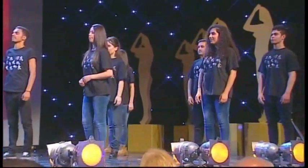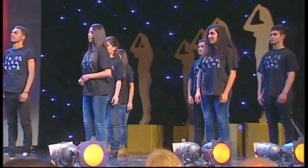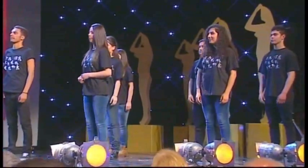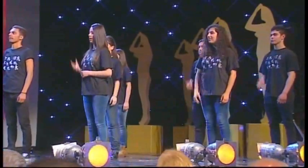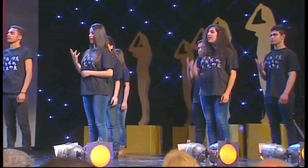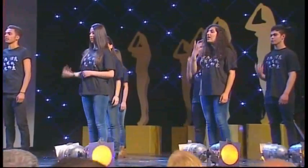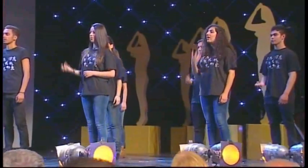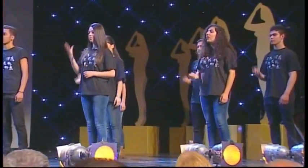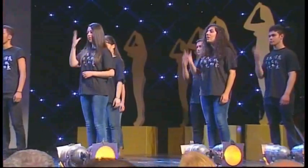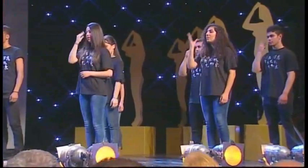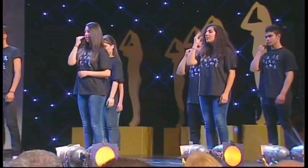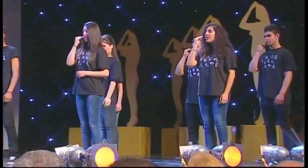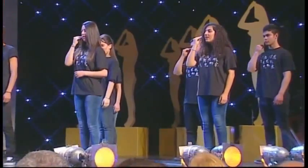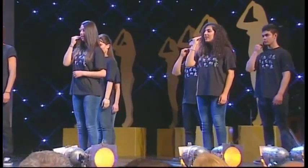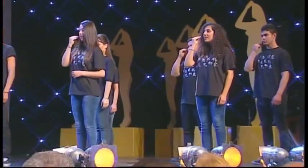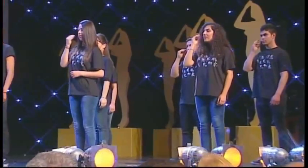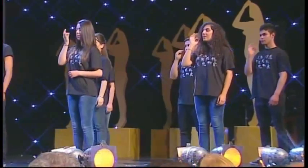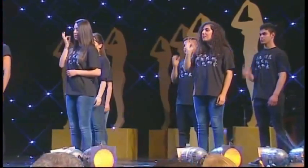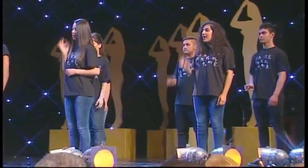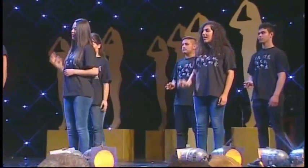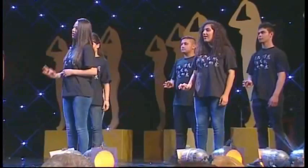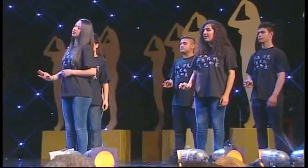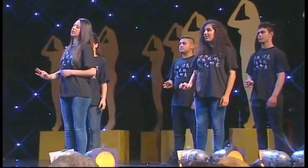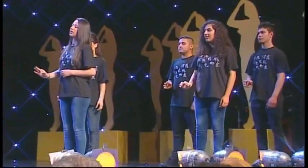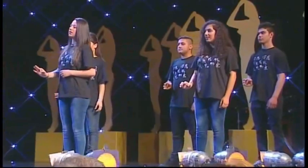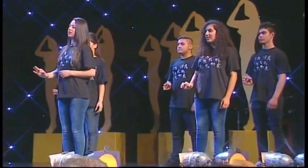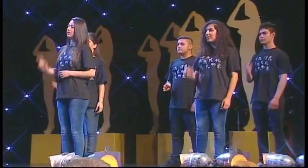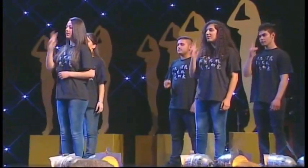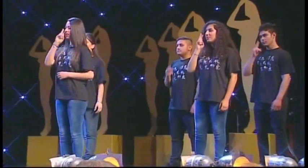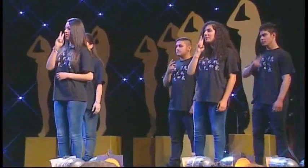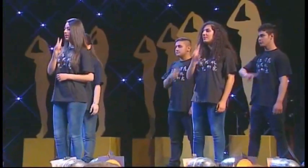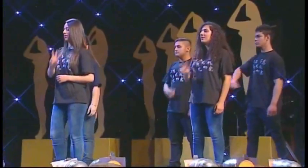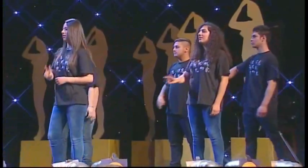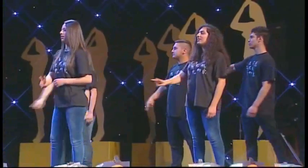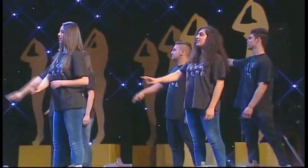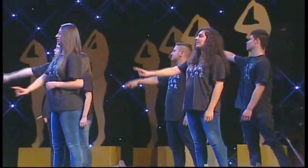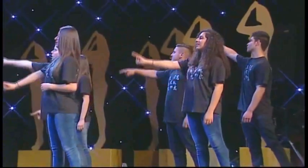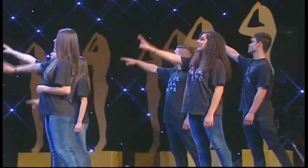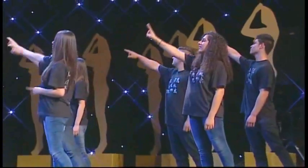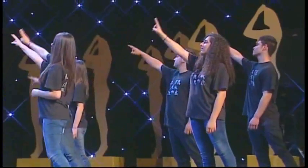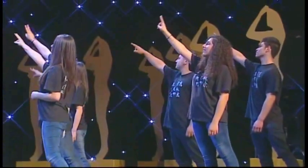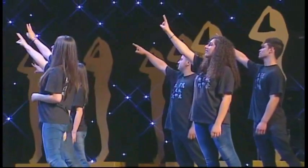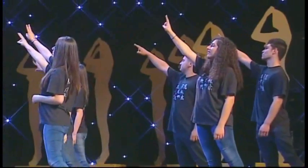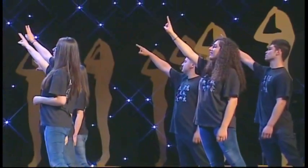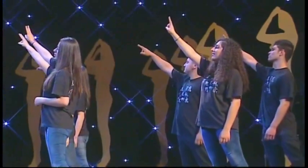Μα έχω μάθει πάντα να κοιτάω ψηλά.